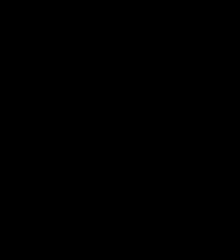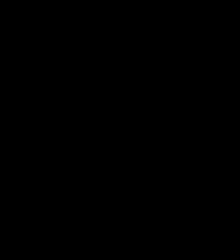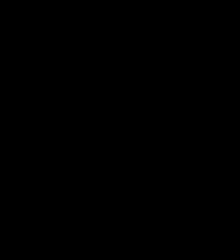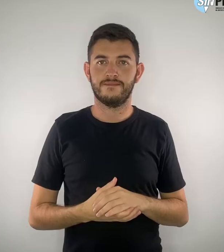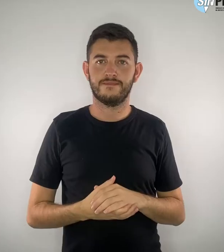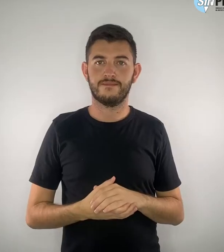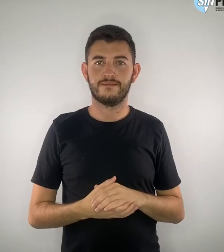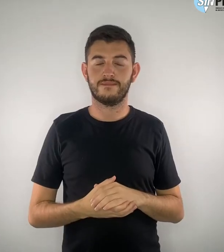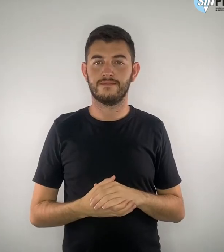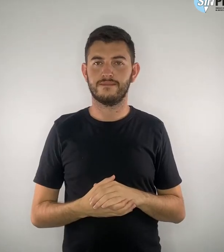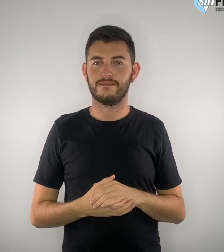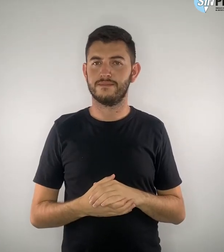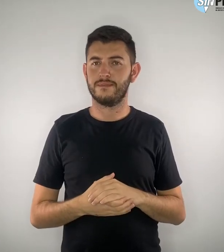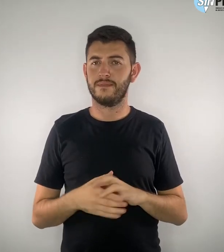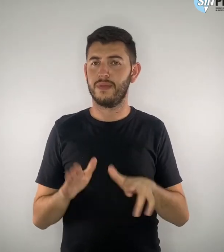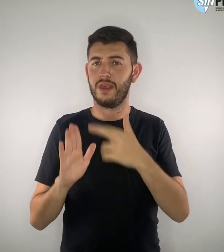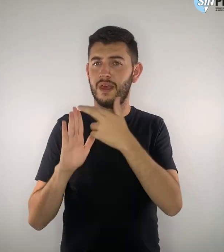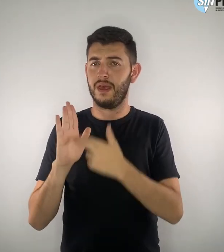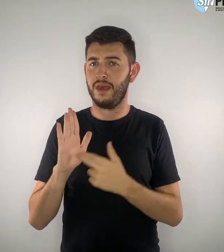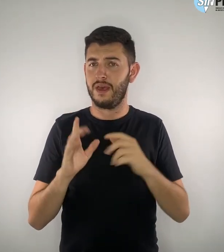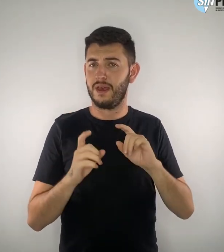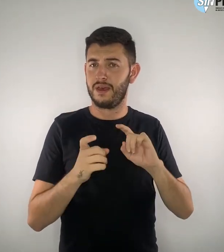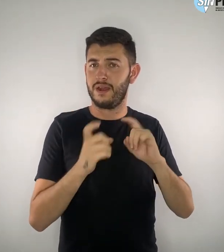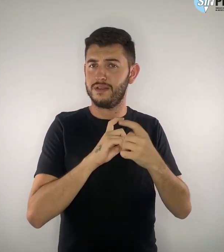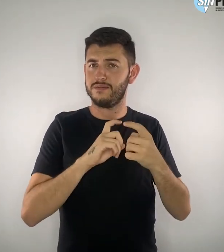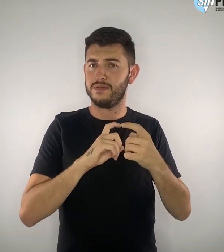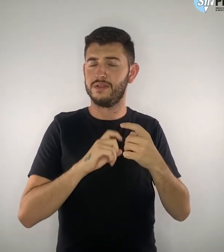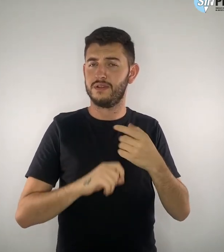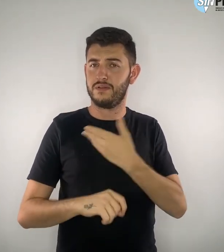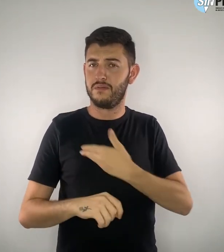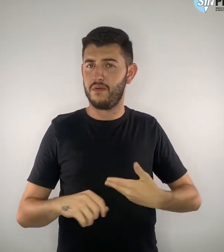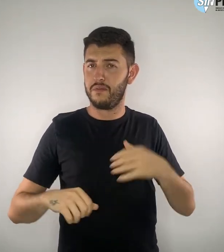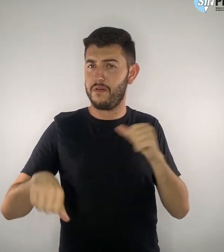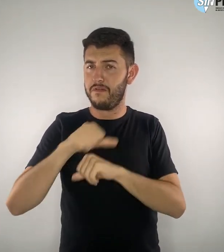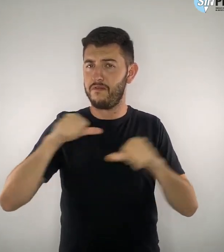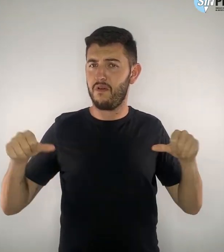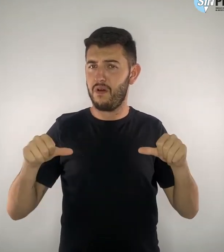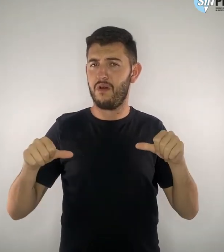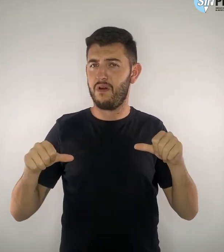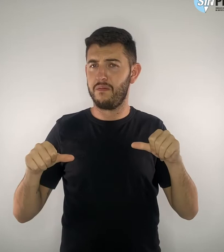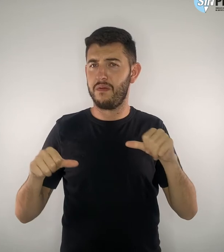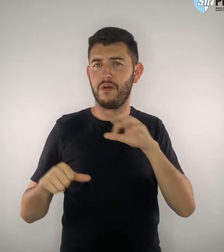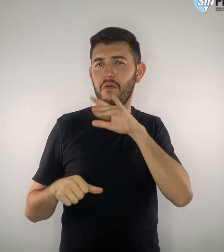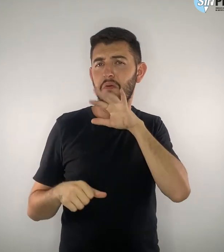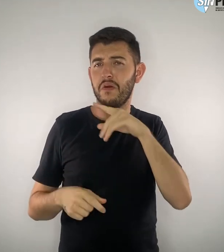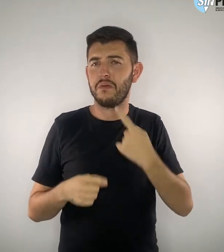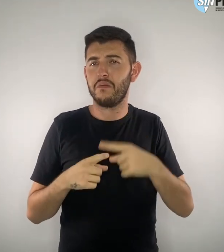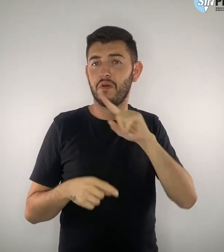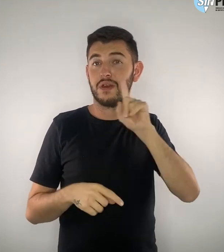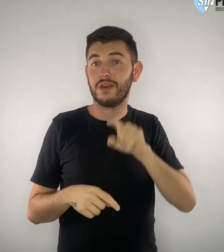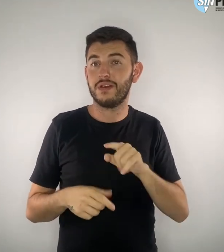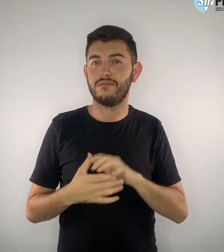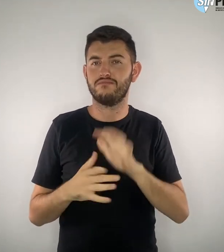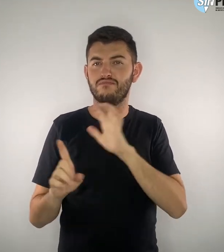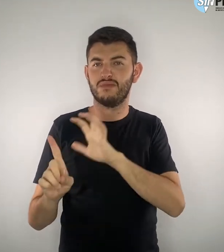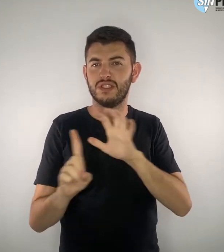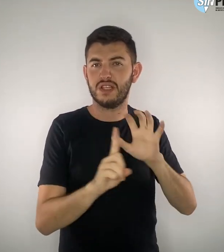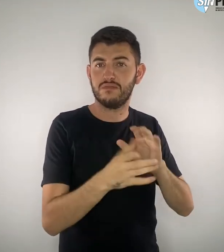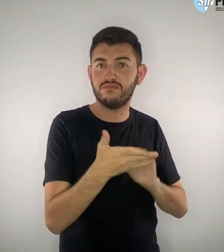Por que a reforma administrativa faz mal? Perseguição e demissão. Dando prosseguimento à série